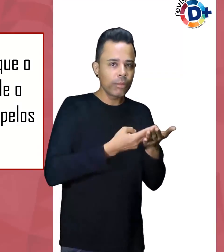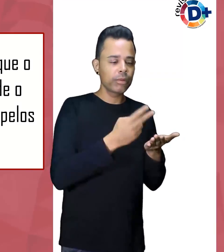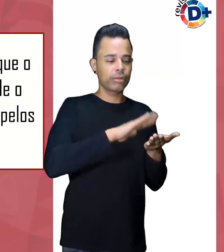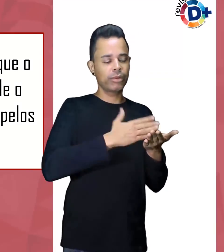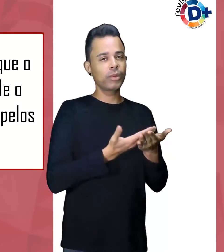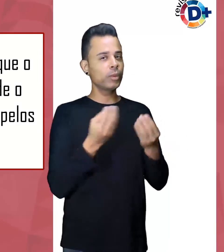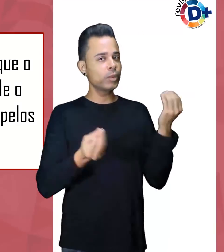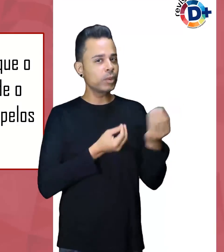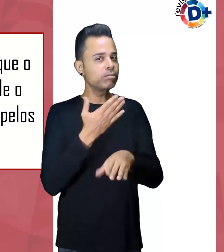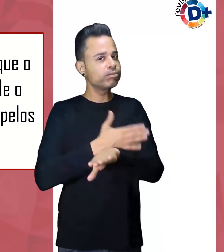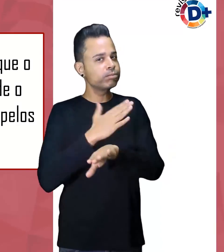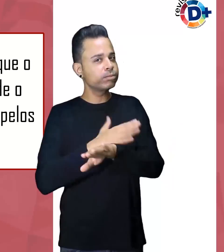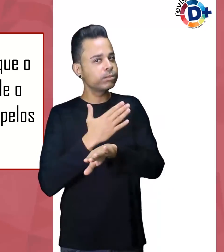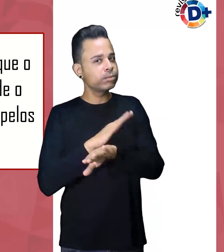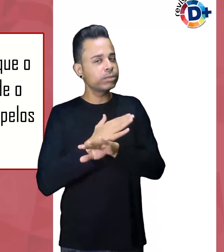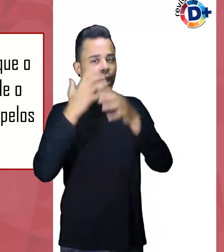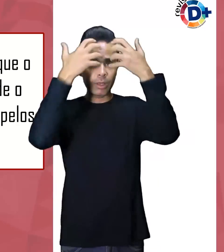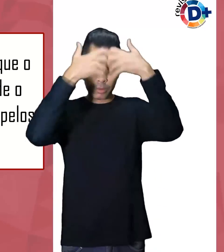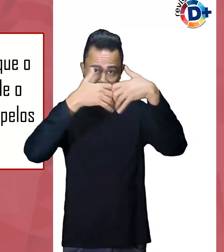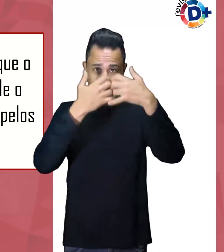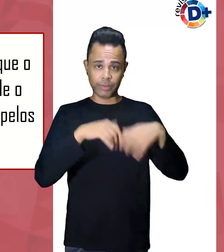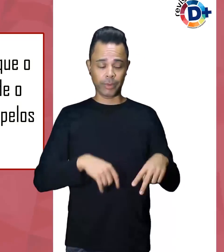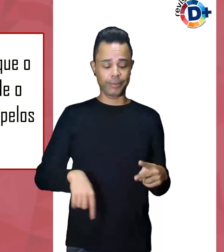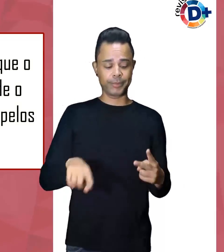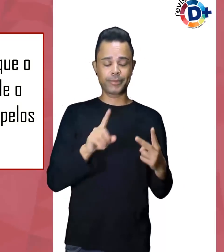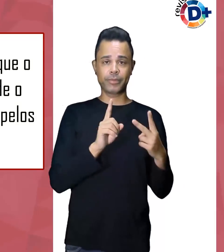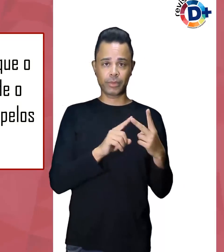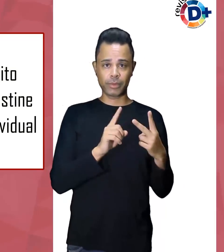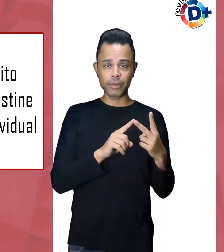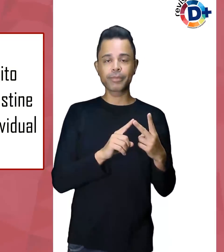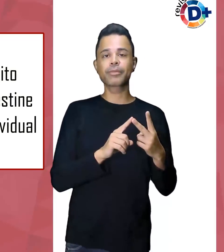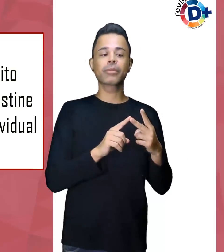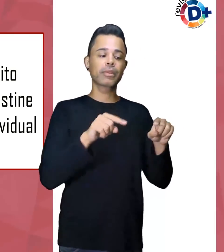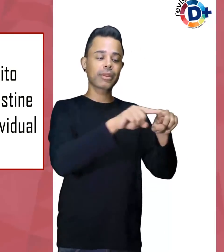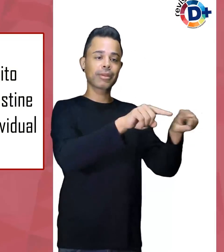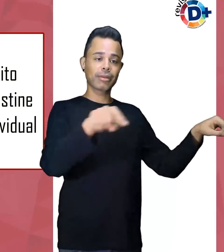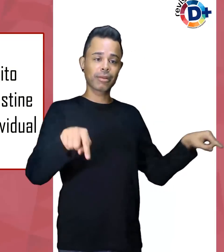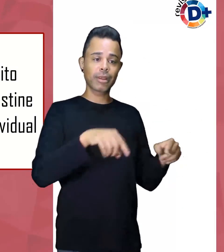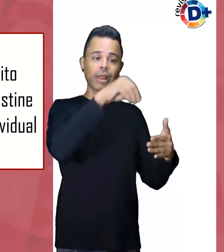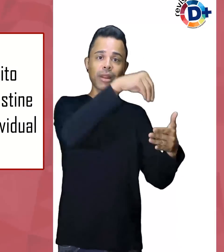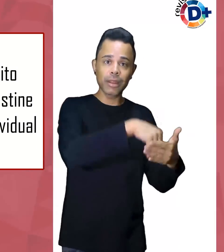Segunda dica. Em sala de aula, é muito comum que o professor destine um tempo para leitura